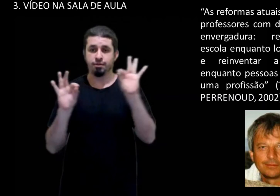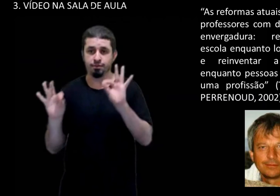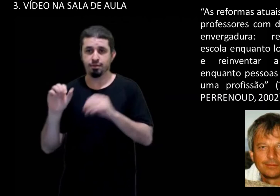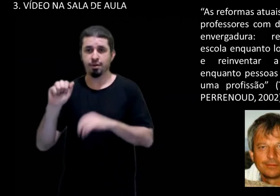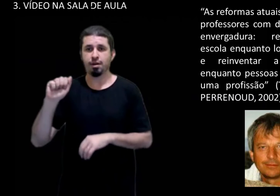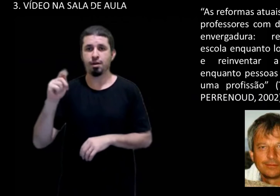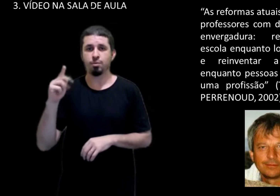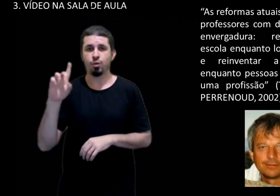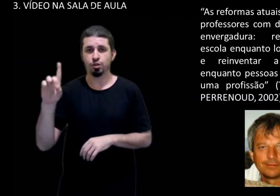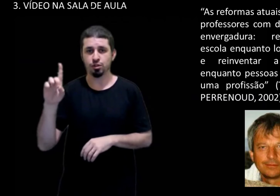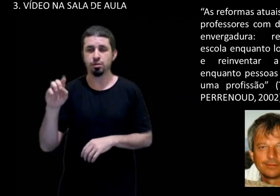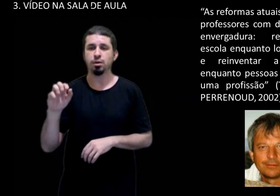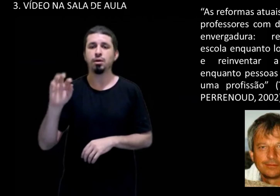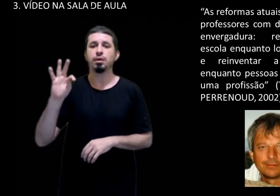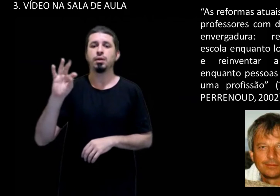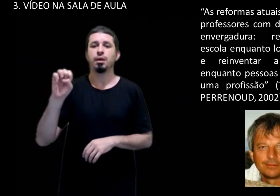PERRENOUD, ano 2002.